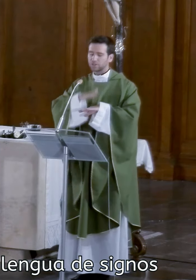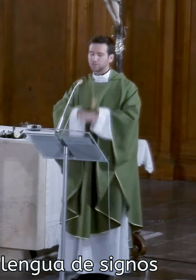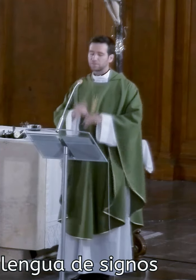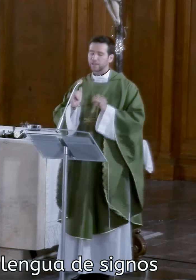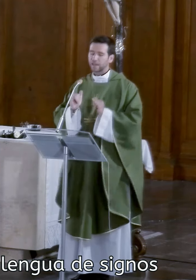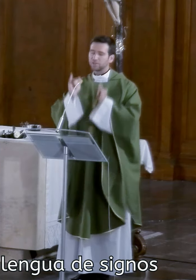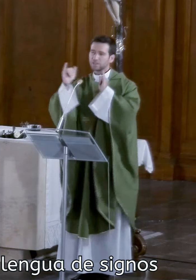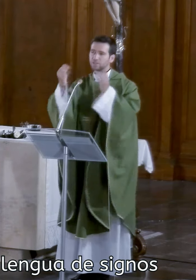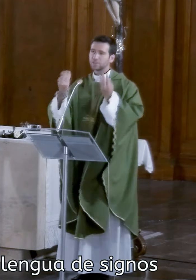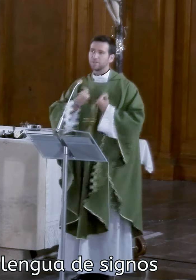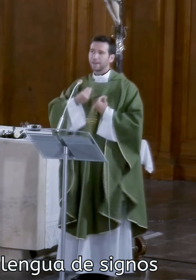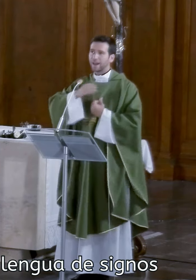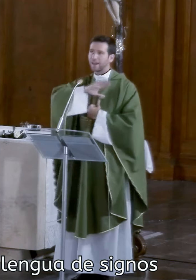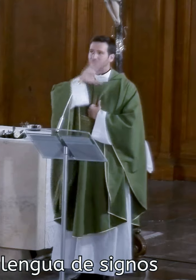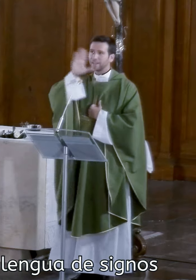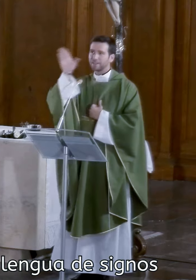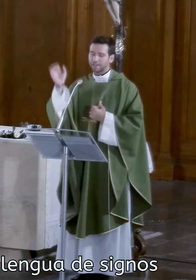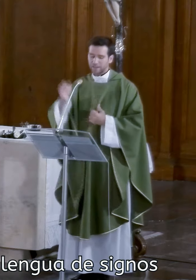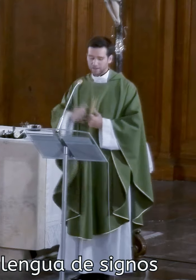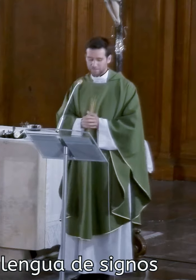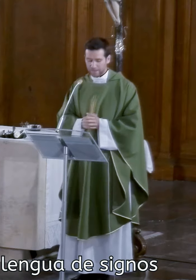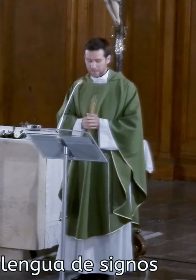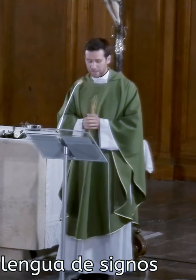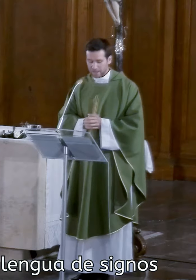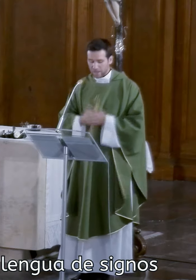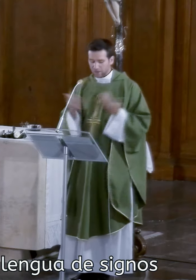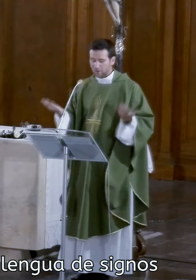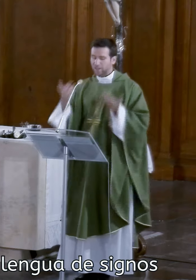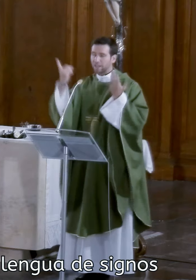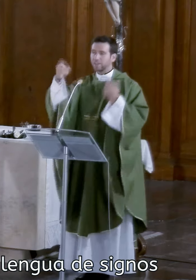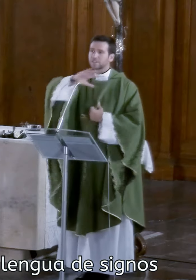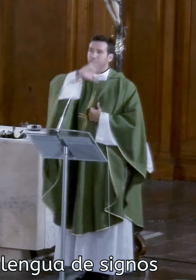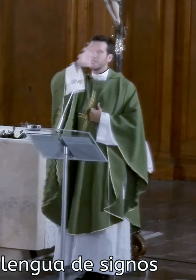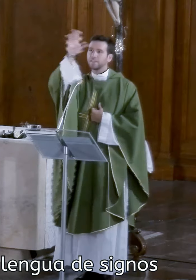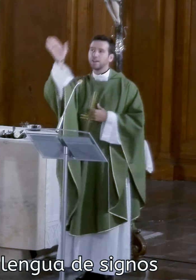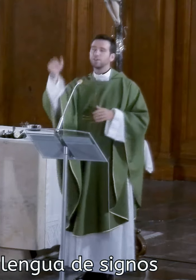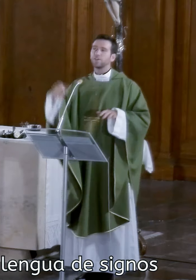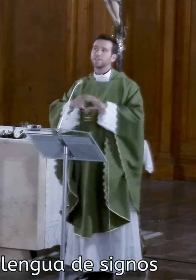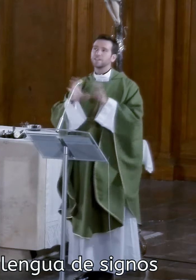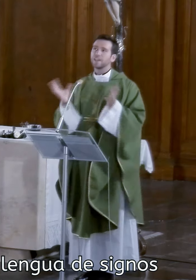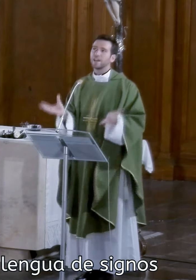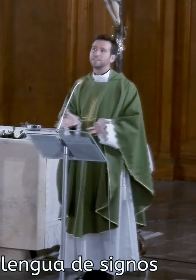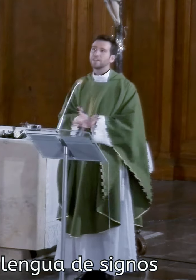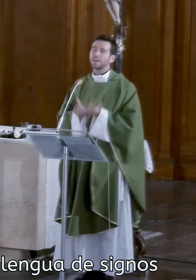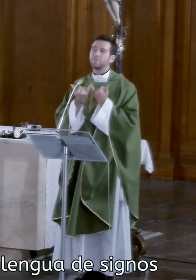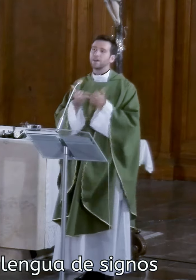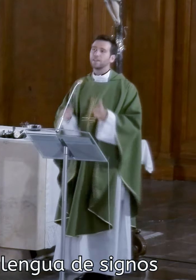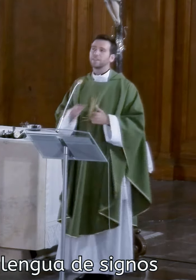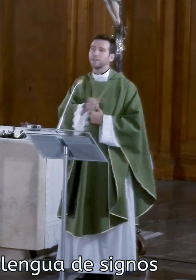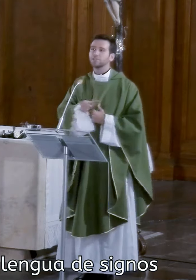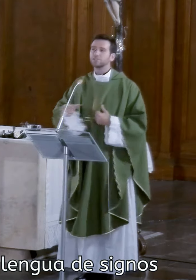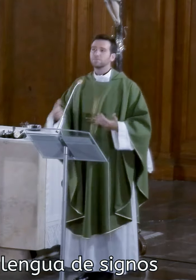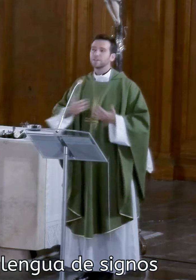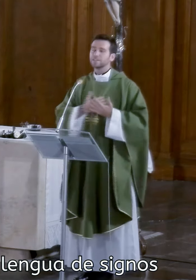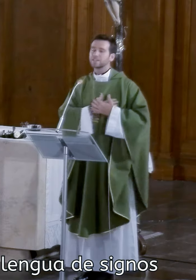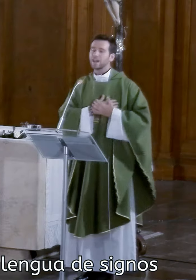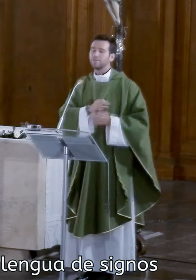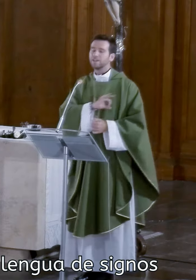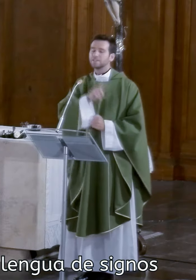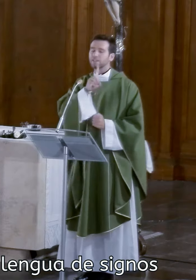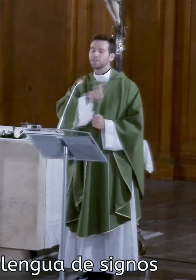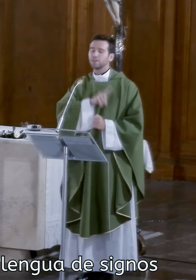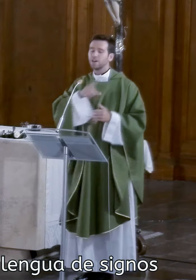perdone nuestros pecados y nos lleve a la vida eterna. Gloria a Dios en el cielo y en la tierra, paz a los hombres